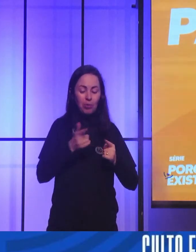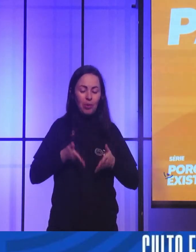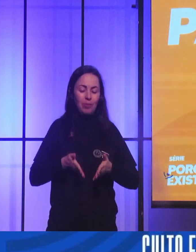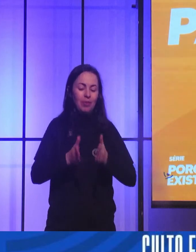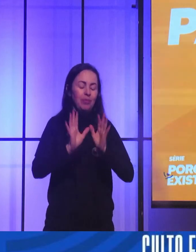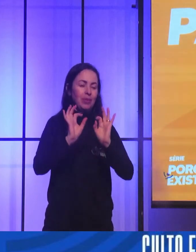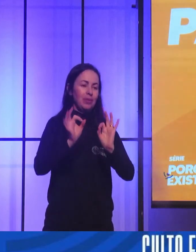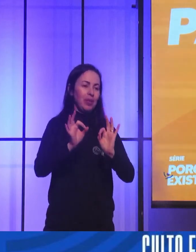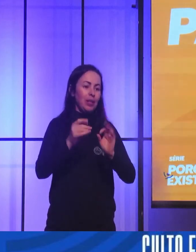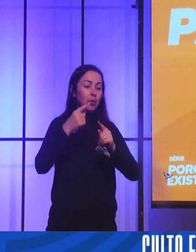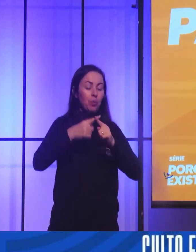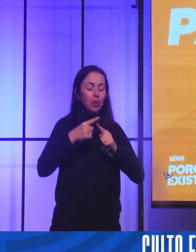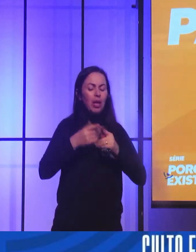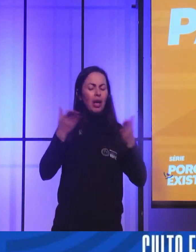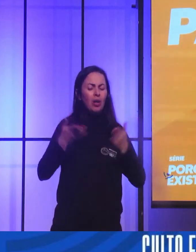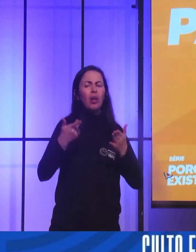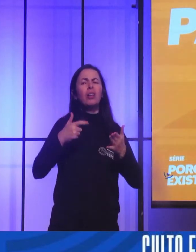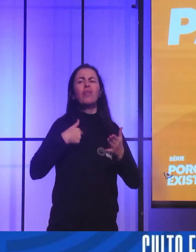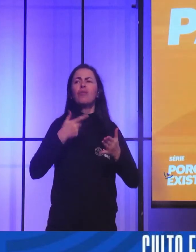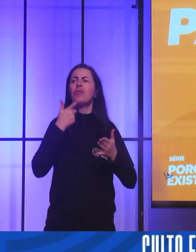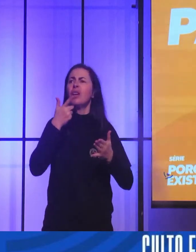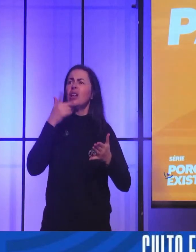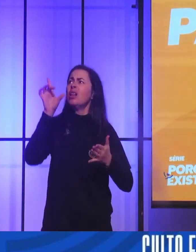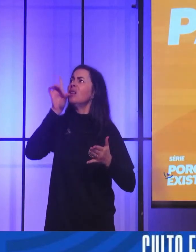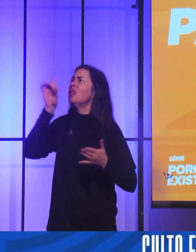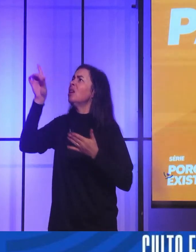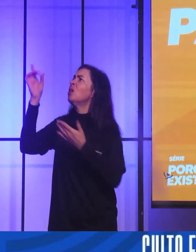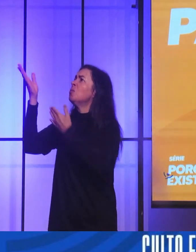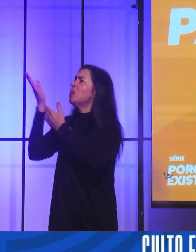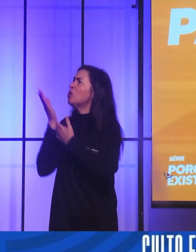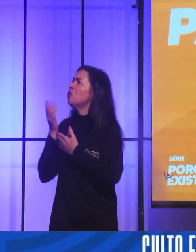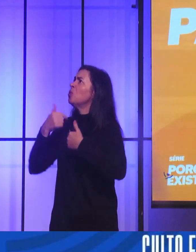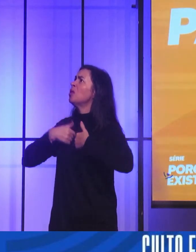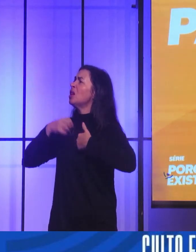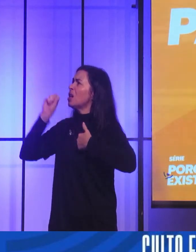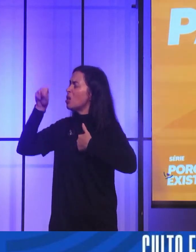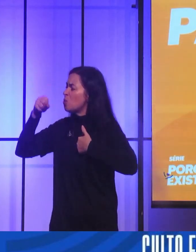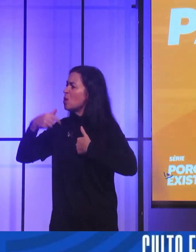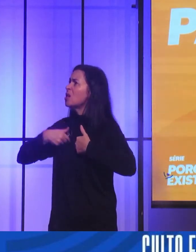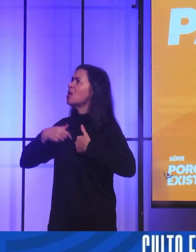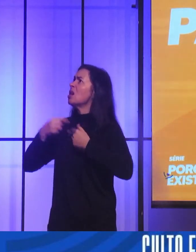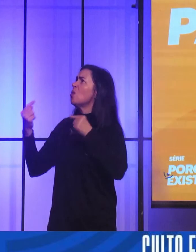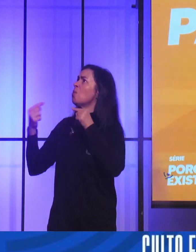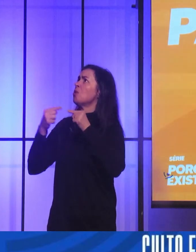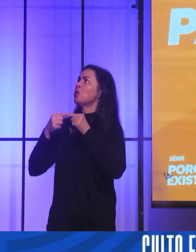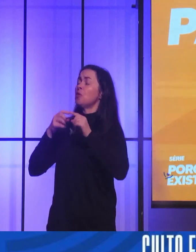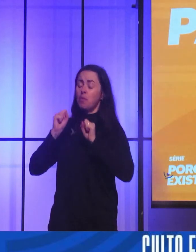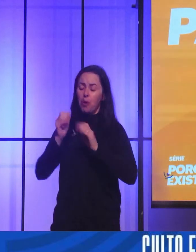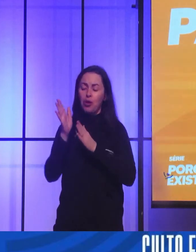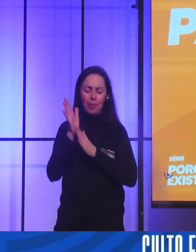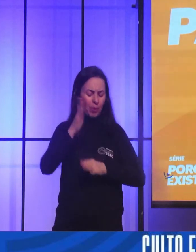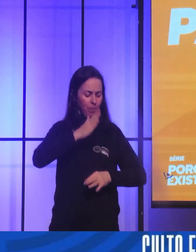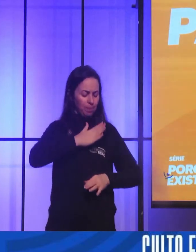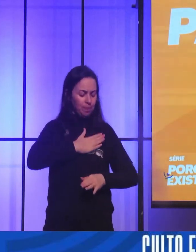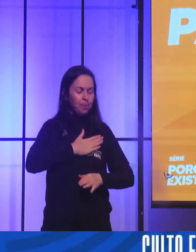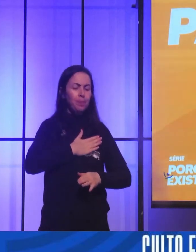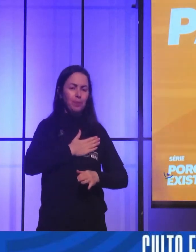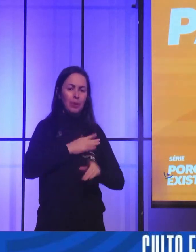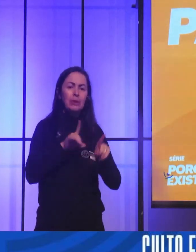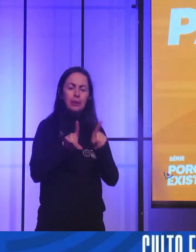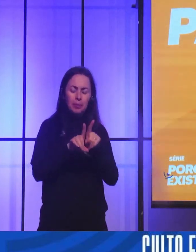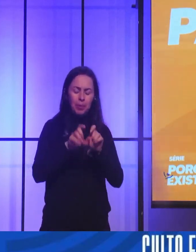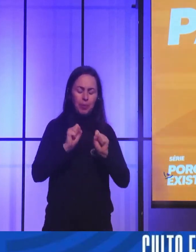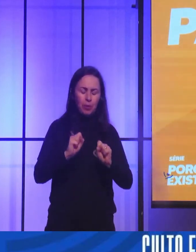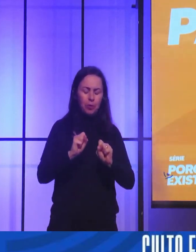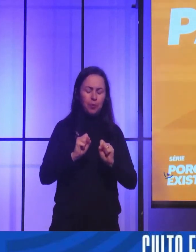certo. E você quer dizer: Deus, me ajuda, eu quero dizer sim à tua missão. Coloque a sua mão sobre o seu peito aí também, você.